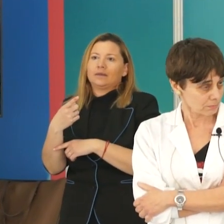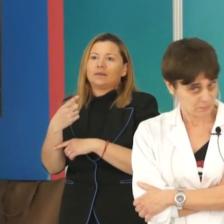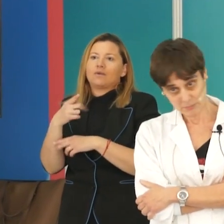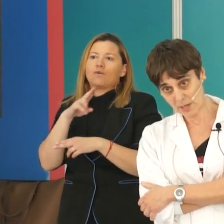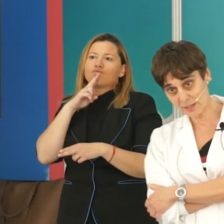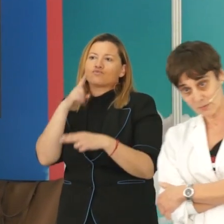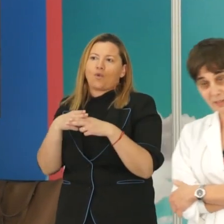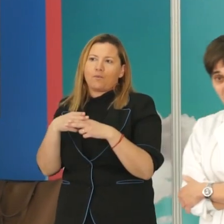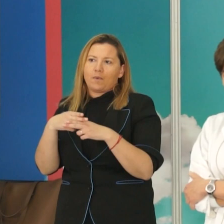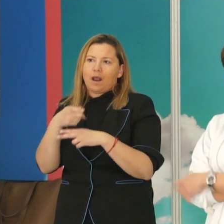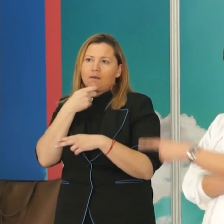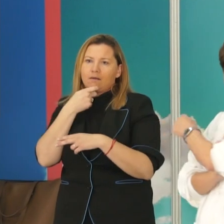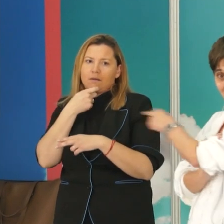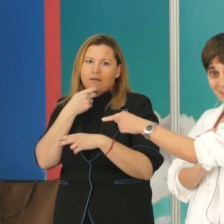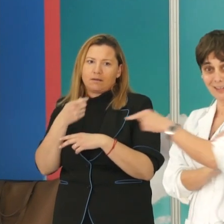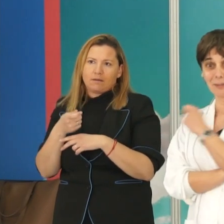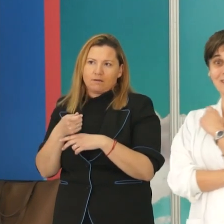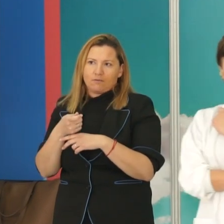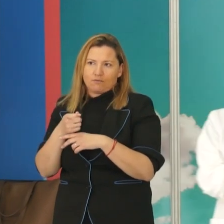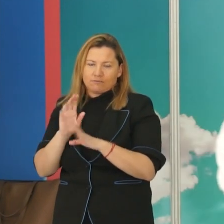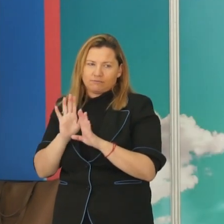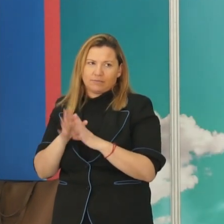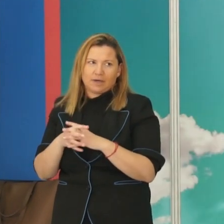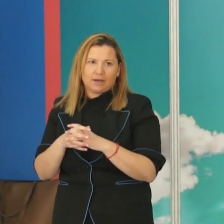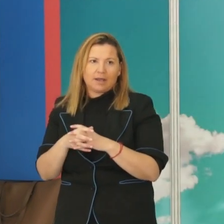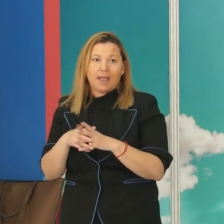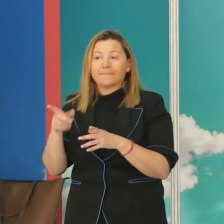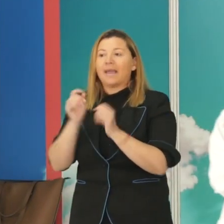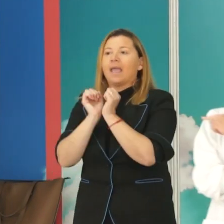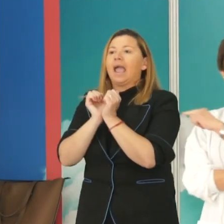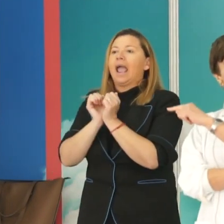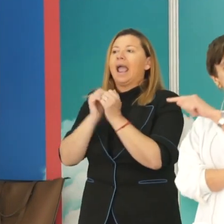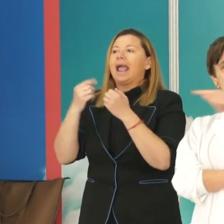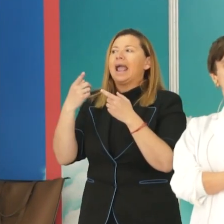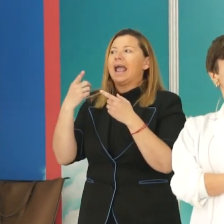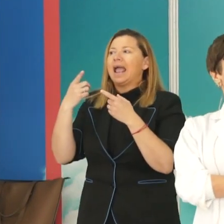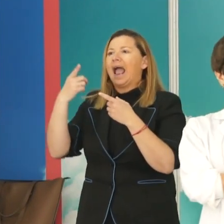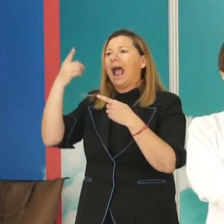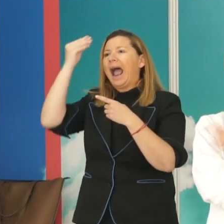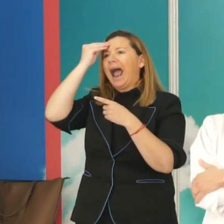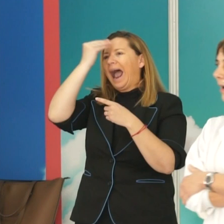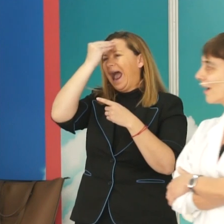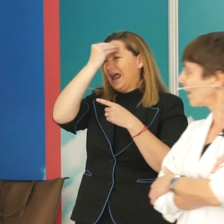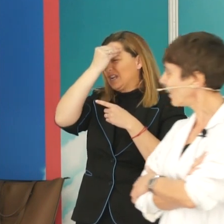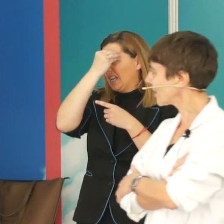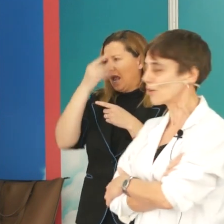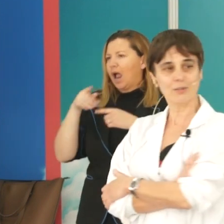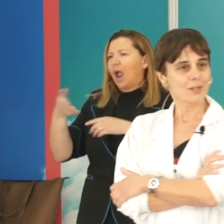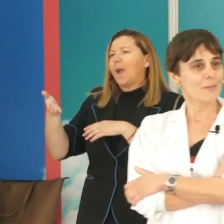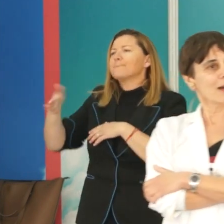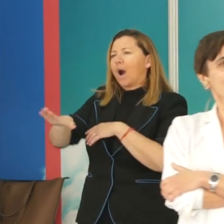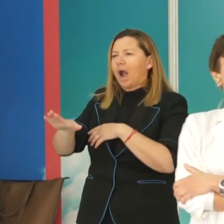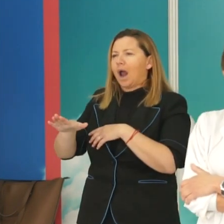Westinghouse, ¿vale? Westinghousear era el caso, en vez de electrocutar, vamos a Westinghousear al